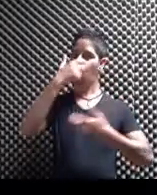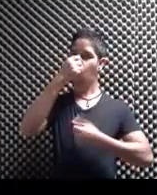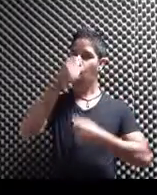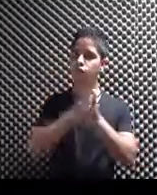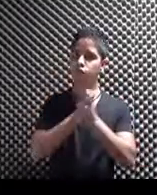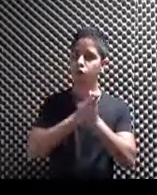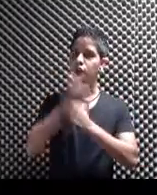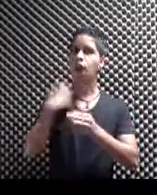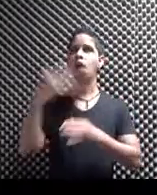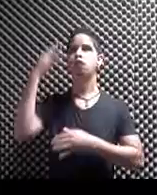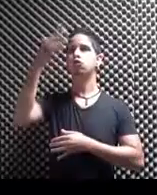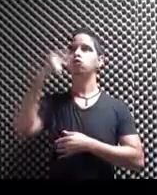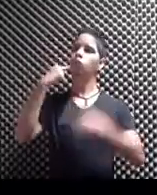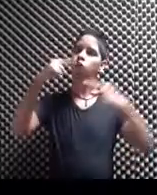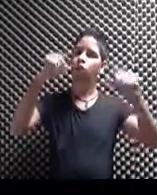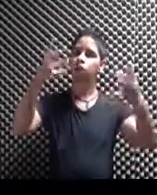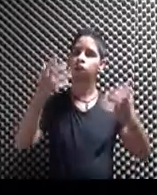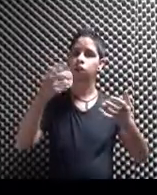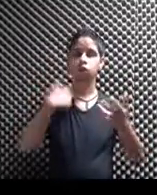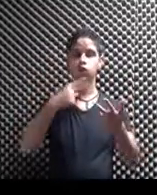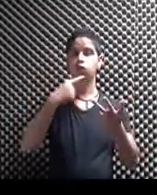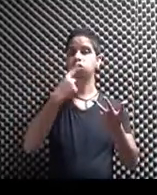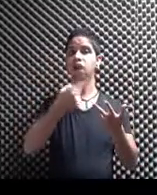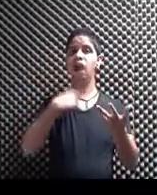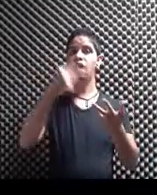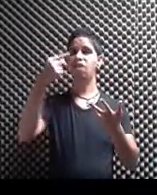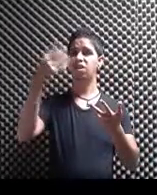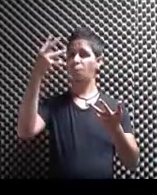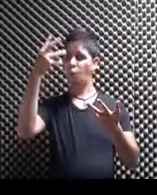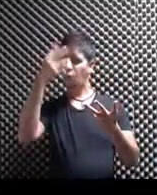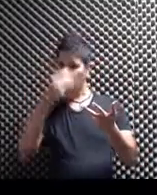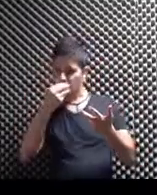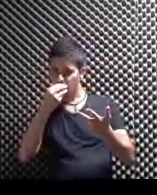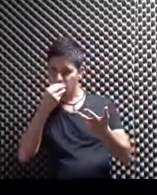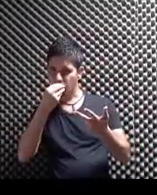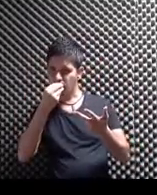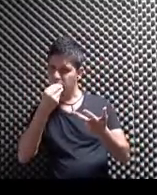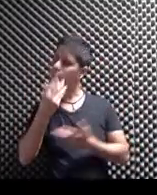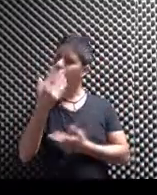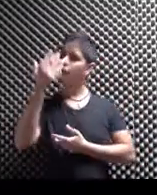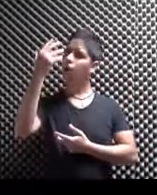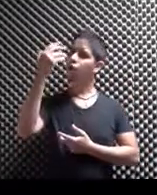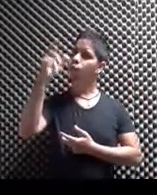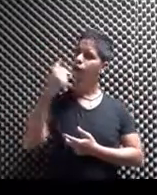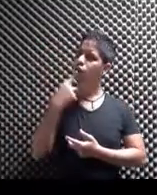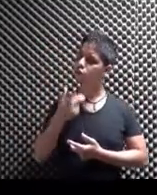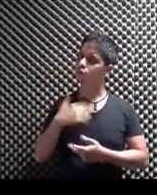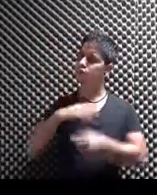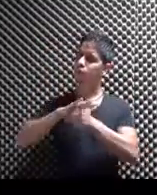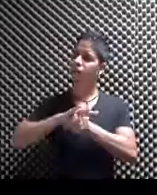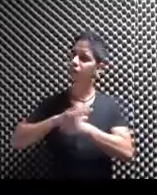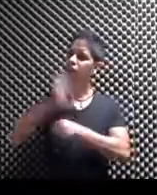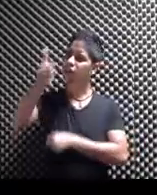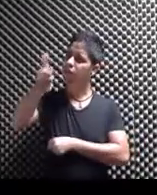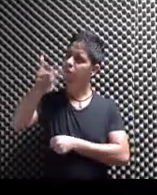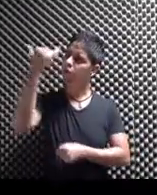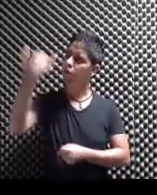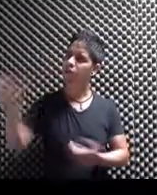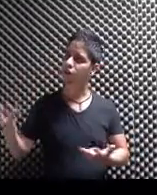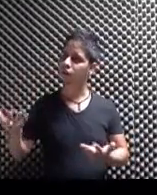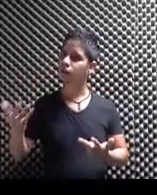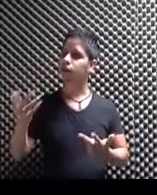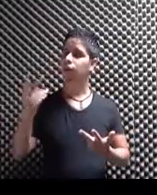falta si tú me dices es un verde bien oscuro y entonces yo te diría oye porque tú te estás exigiendo tanto ve